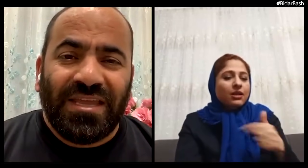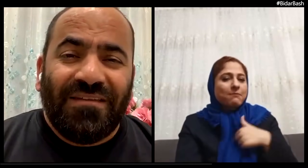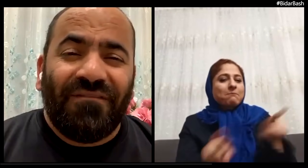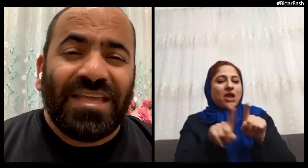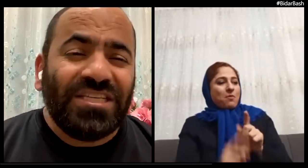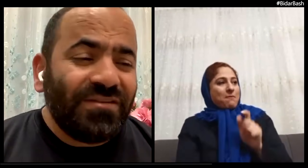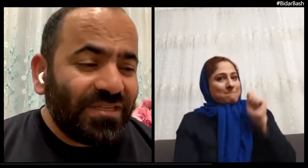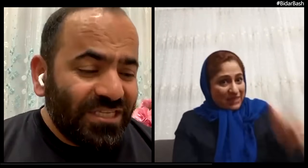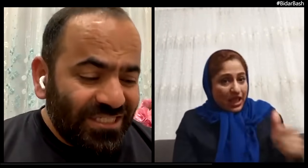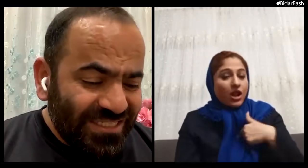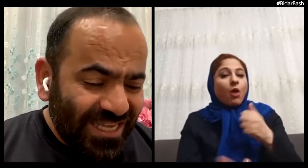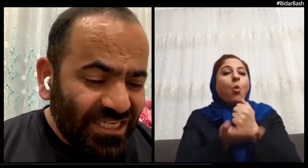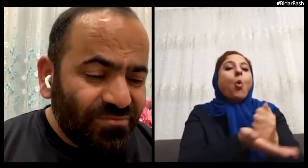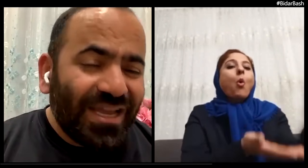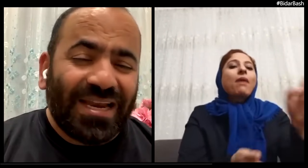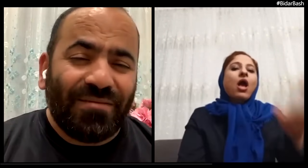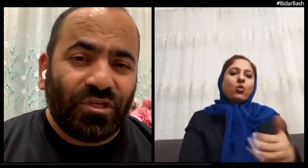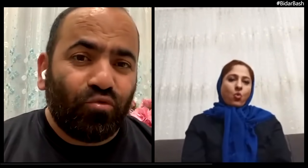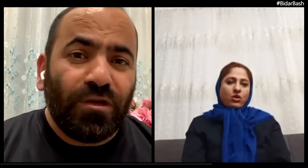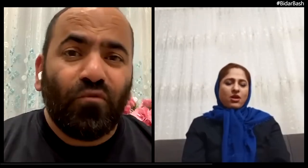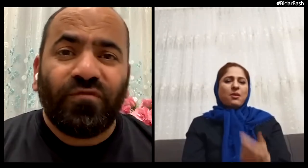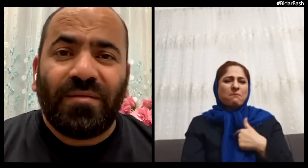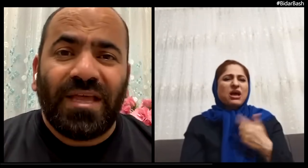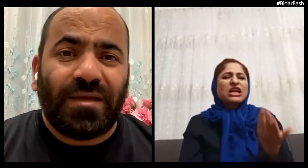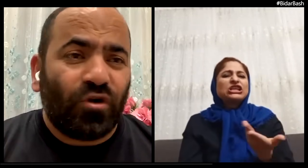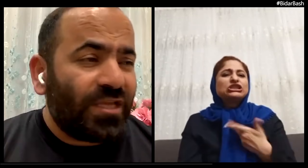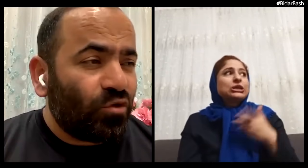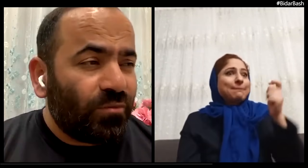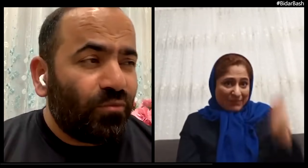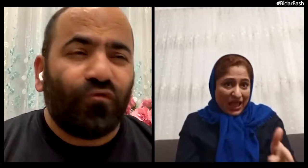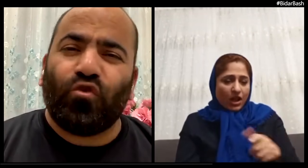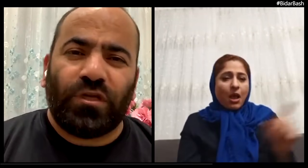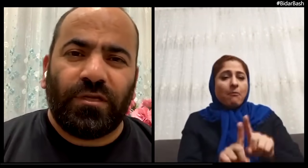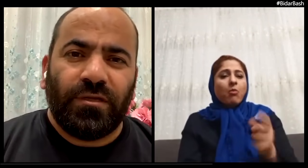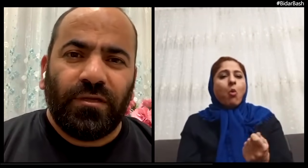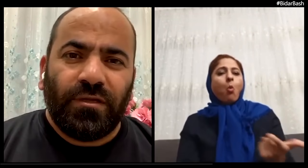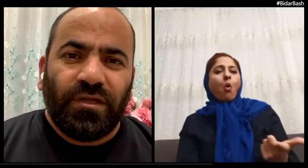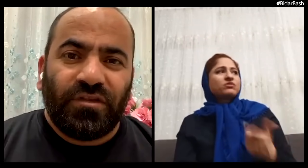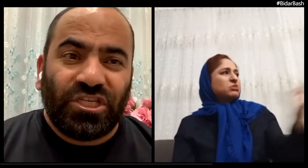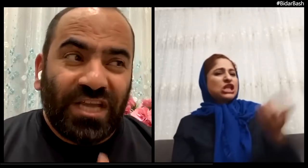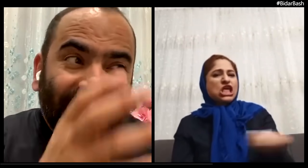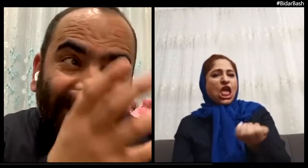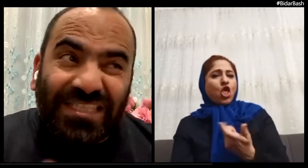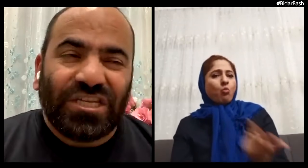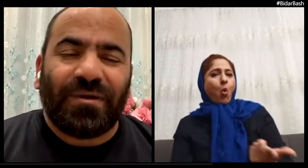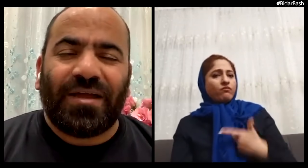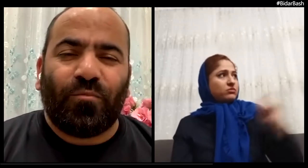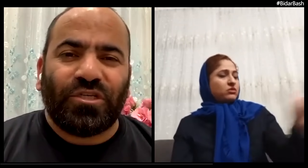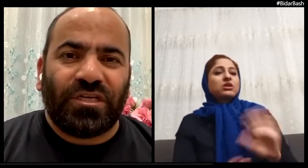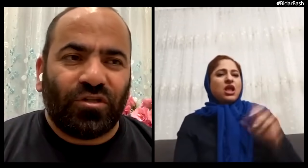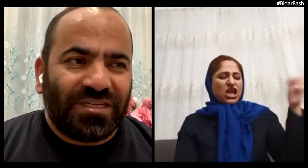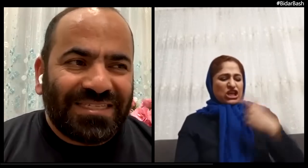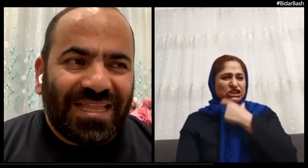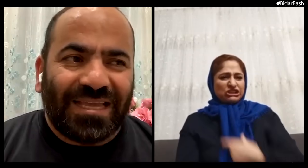باشم و اینکه یه چیزی ازش میخرم که پول مفتم ندم عادت کنه به مفخوری که شخصیتش هم